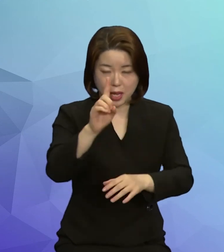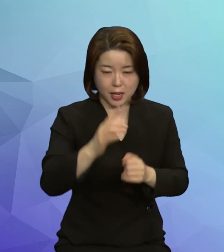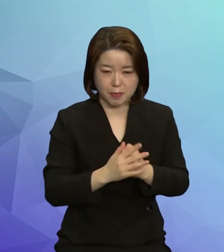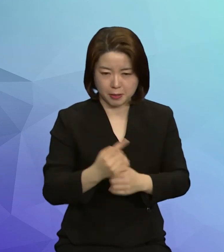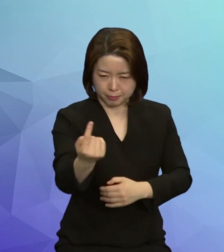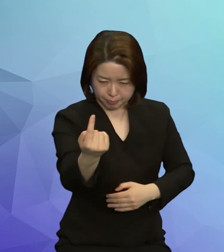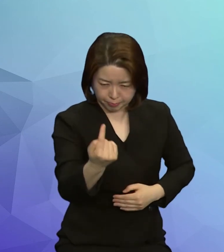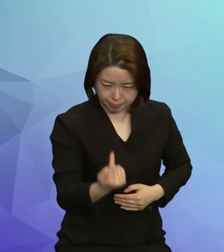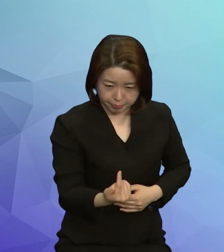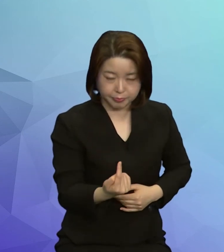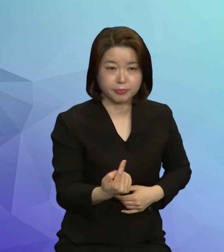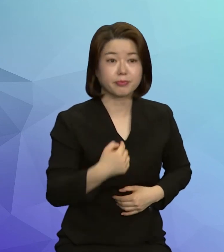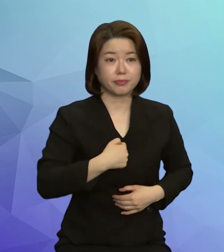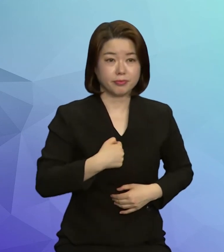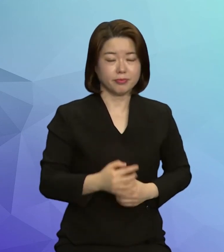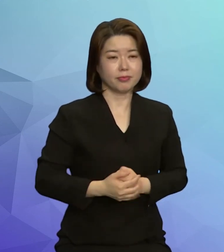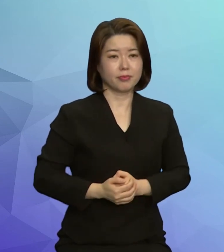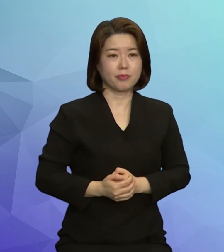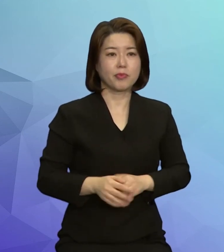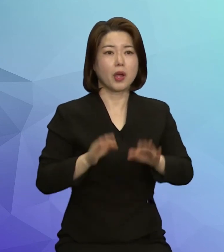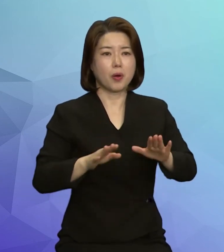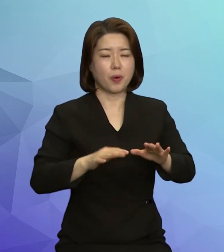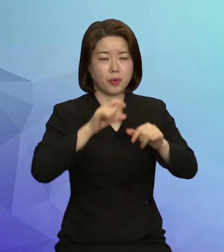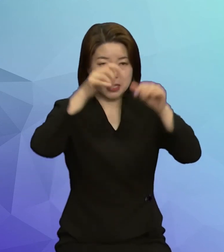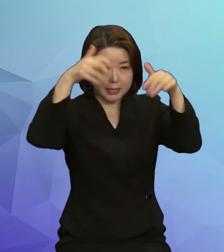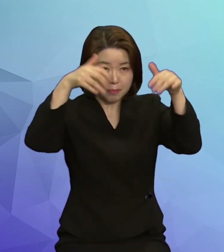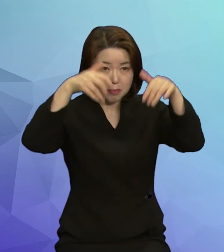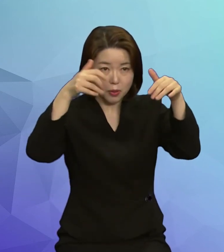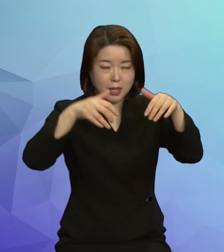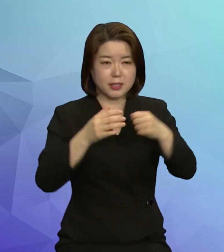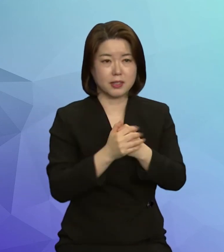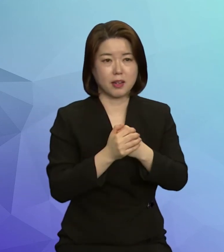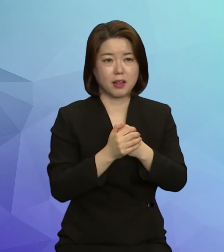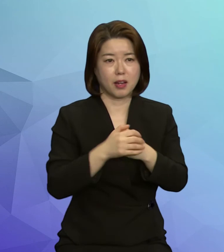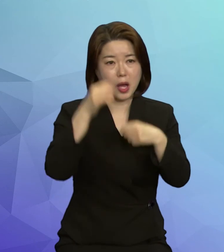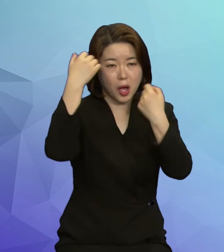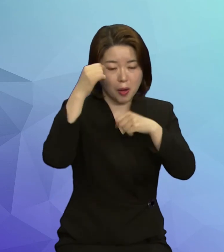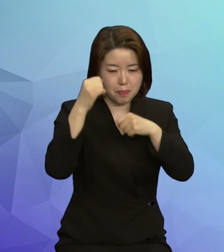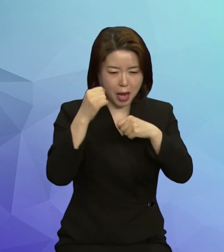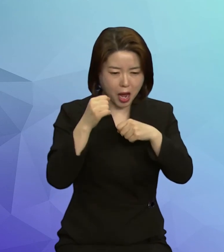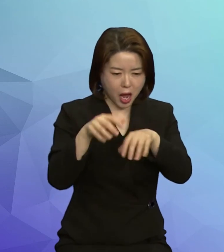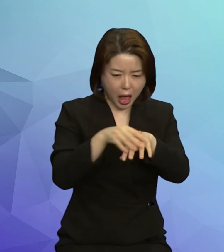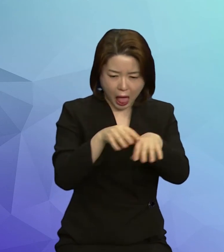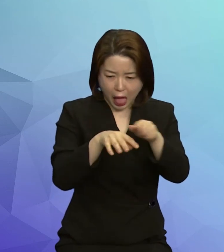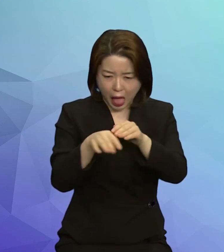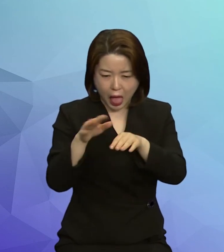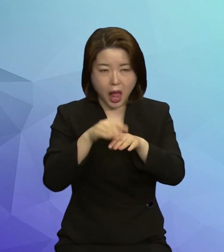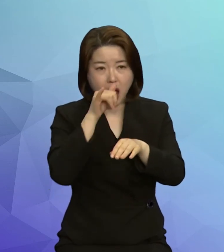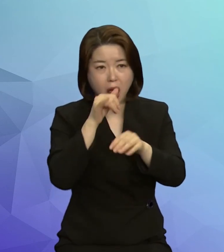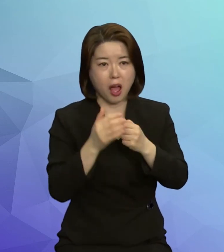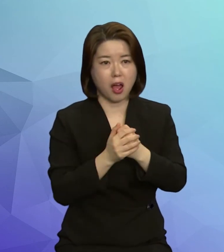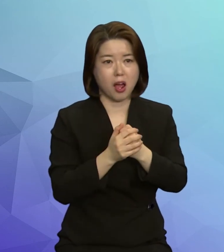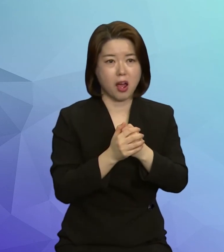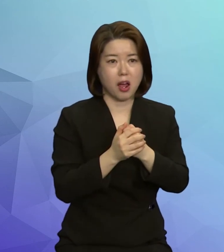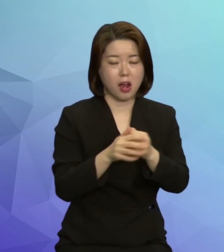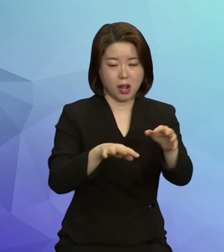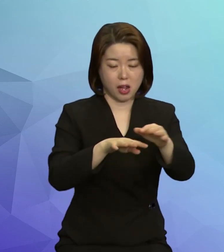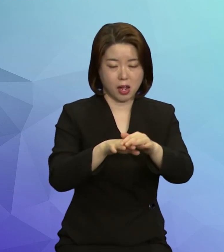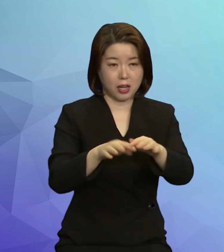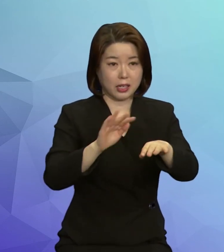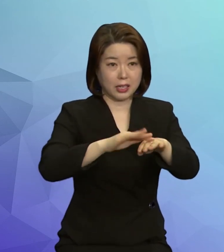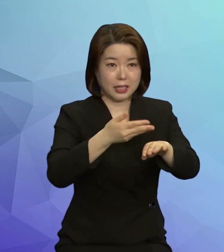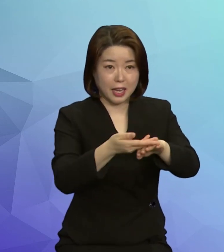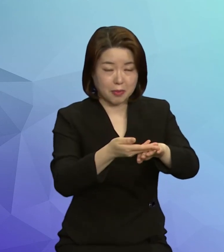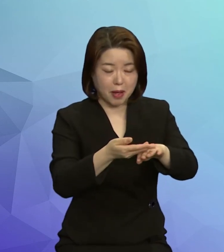분이 걸어 나오시면서 제게 오늘 비가 와서 발을 다 젖었다고,